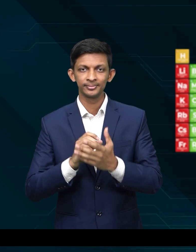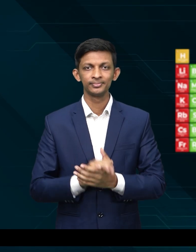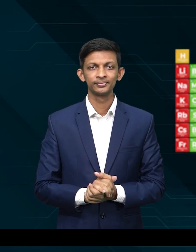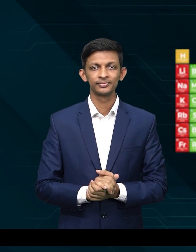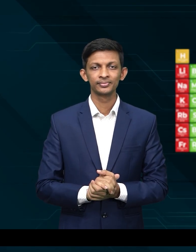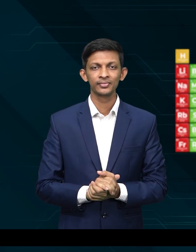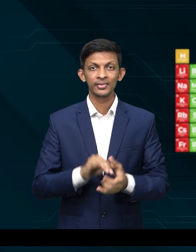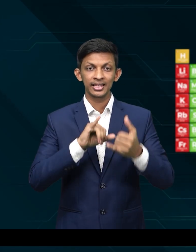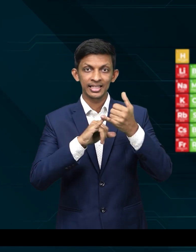செலினியம்,